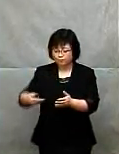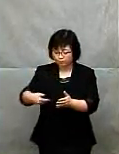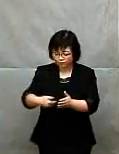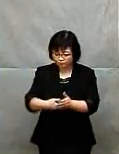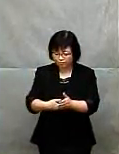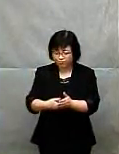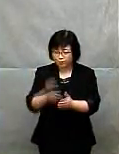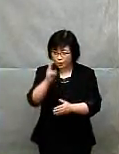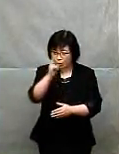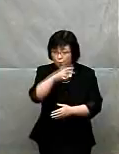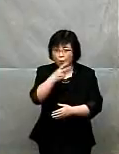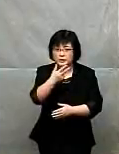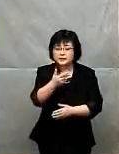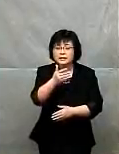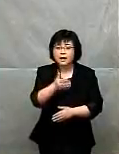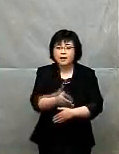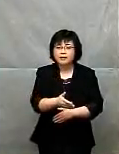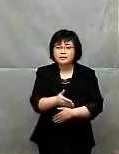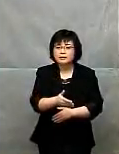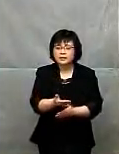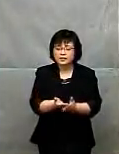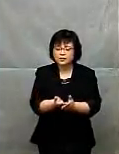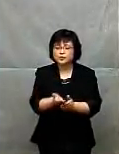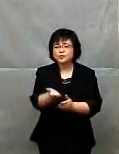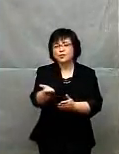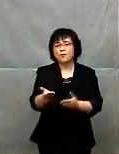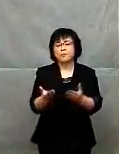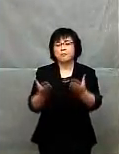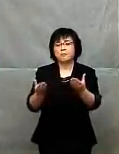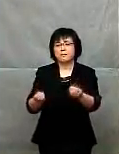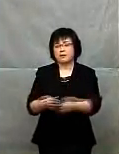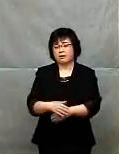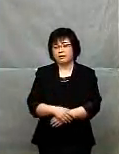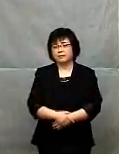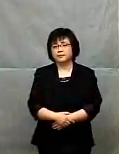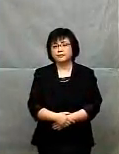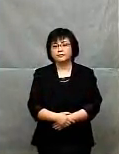後7時30分に出港しました。